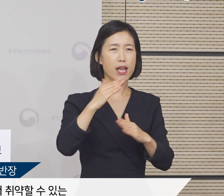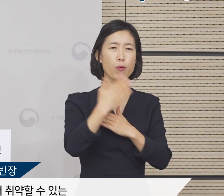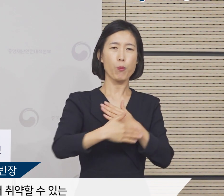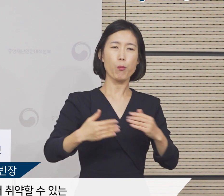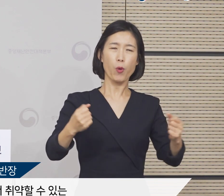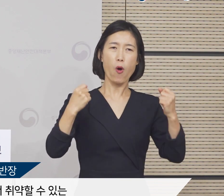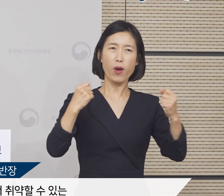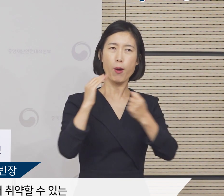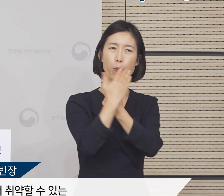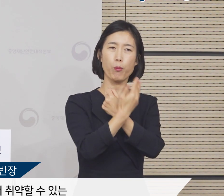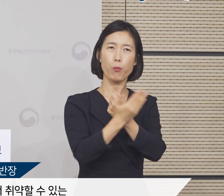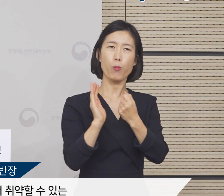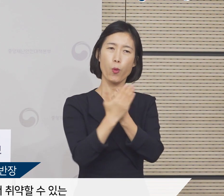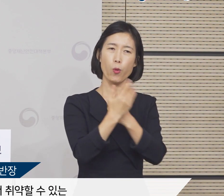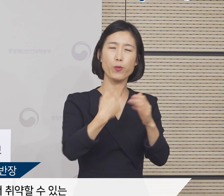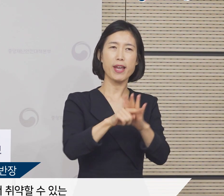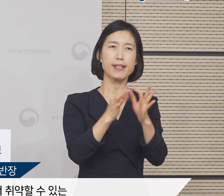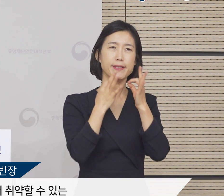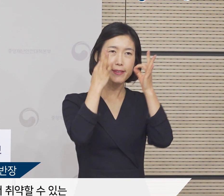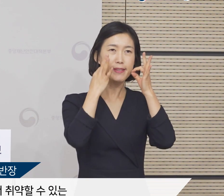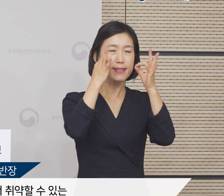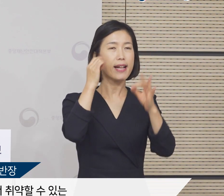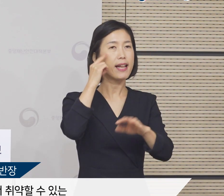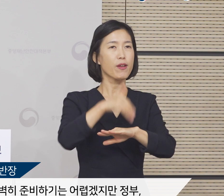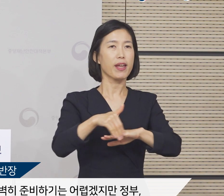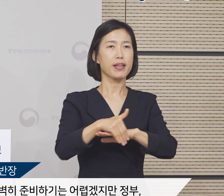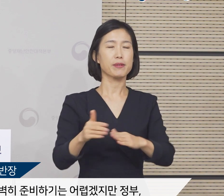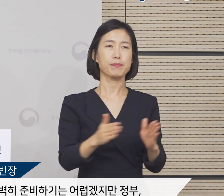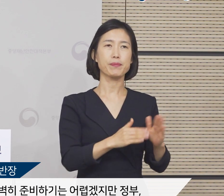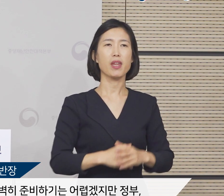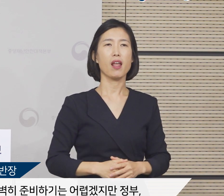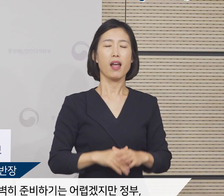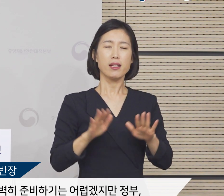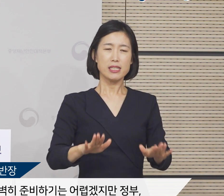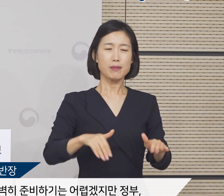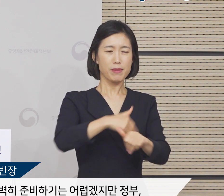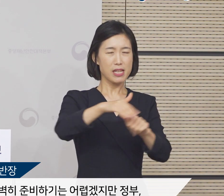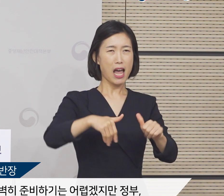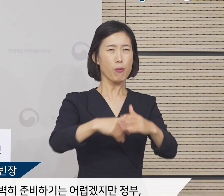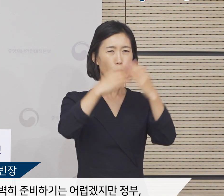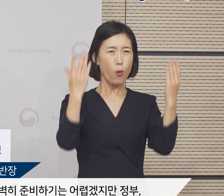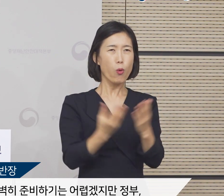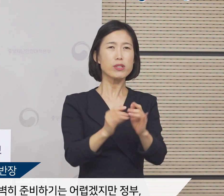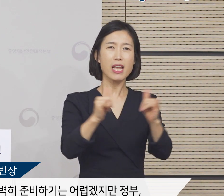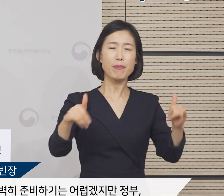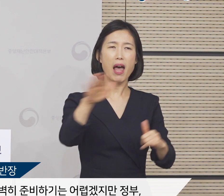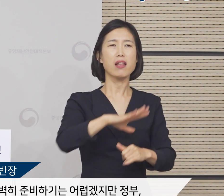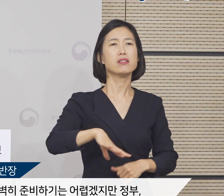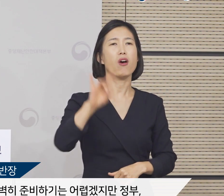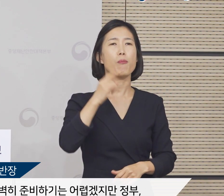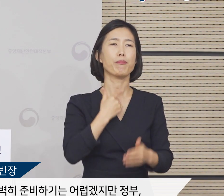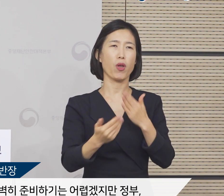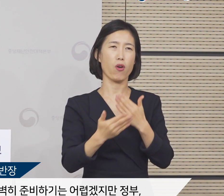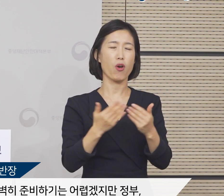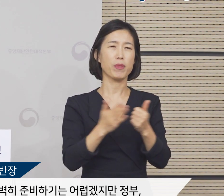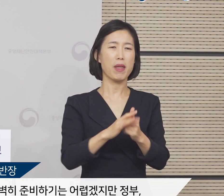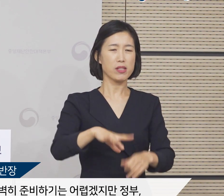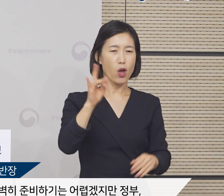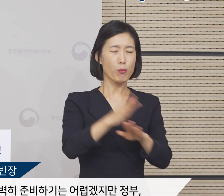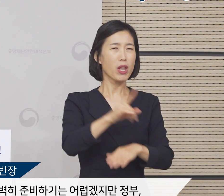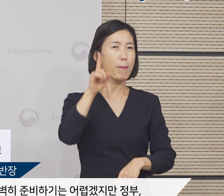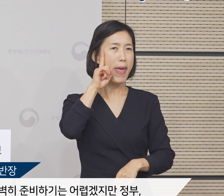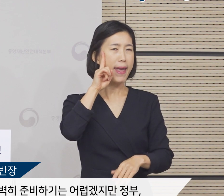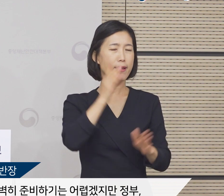보호에 최선을 다할 예정입니다. 모두가 처음 경험하는 상황을 맞이하여 완벽히 준비하기는